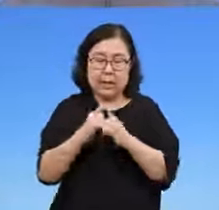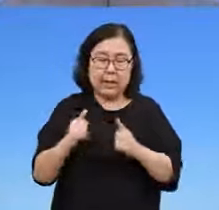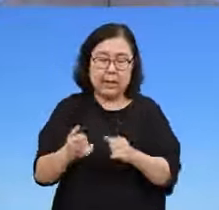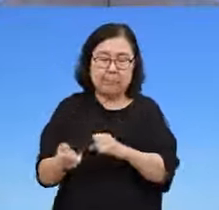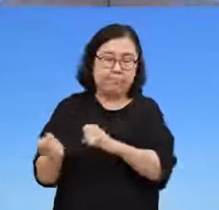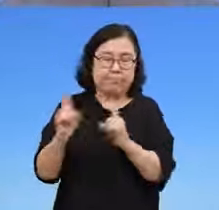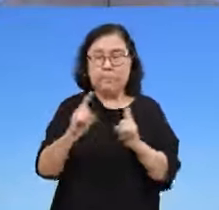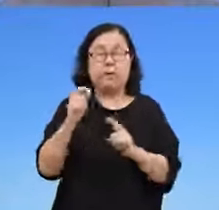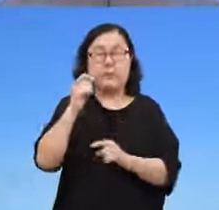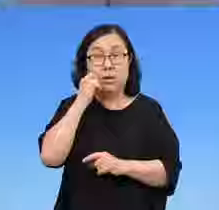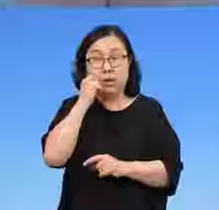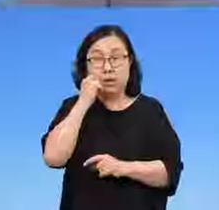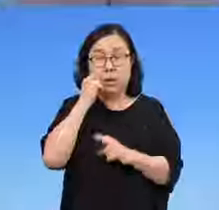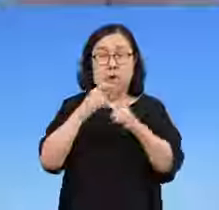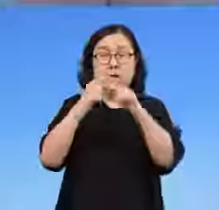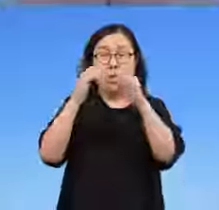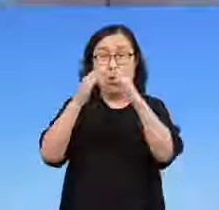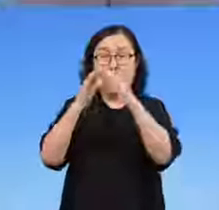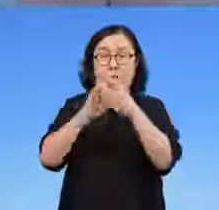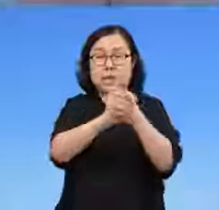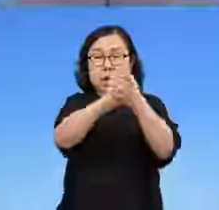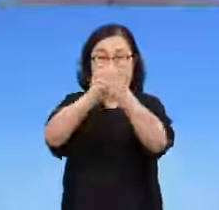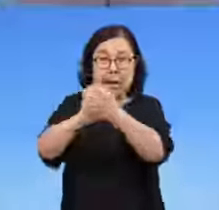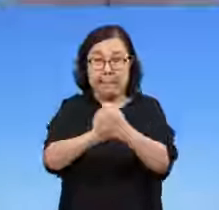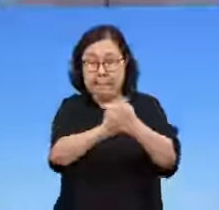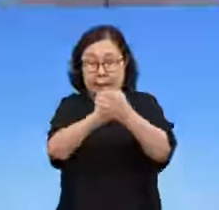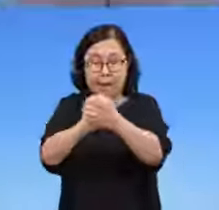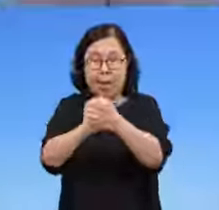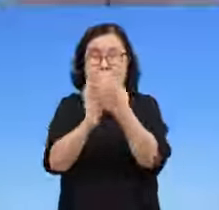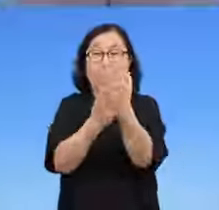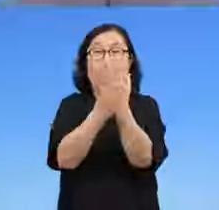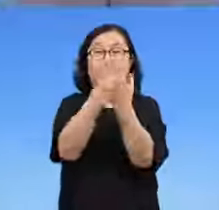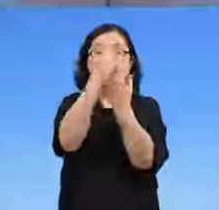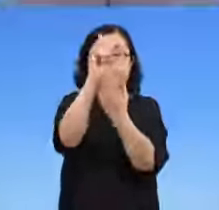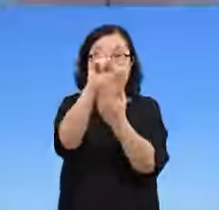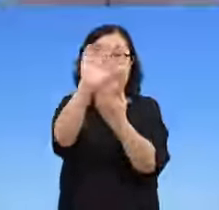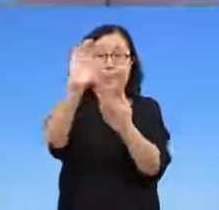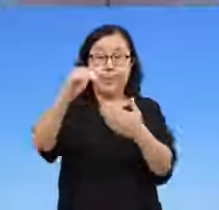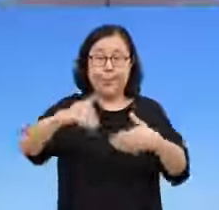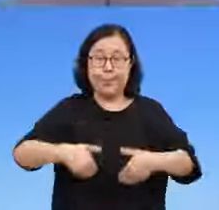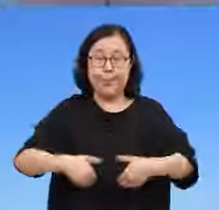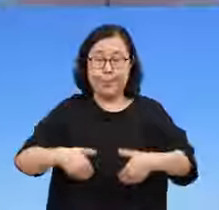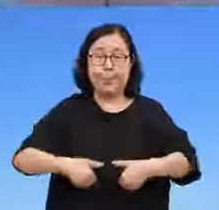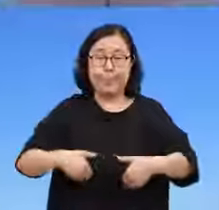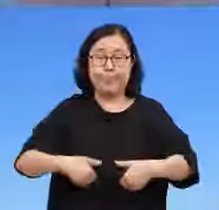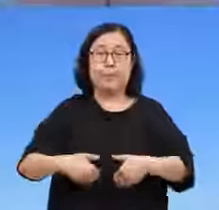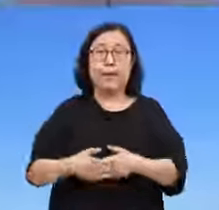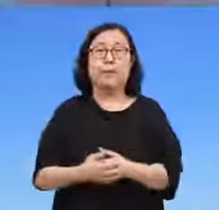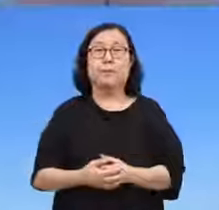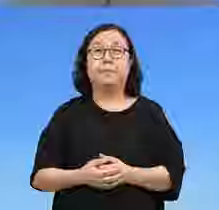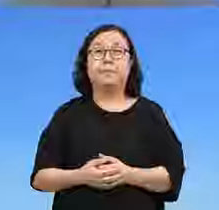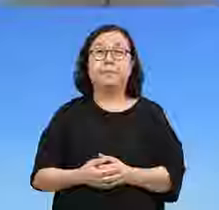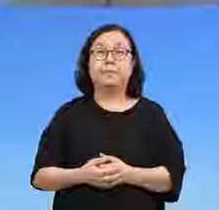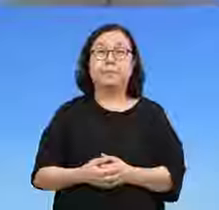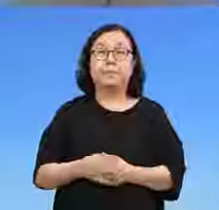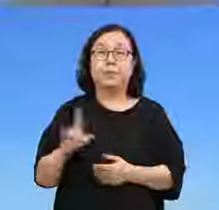그 연약한 자들 못 살립니다. 교회는 연합이에요. 교회는 하나됨이거든요.